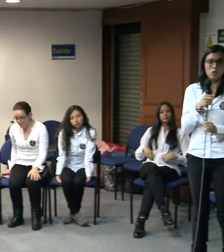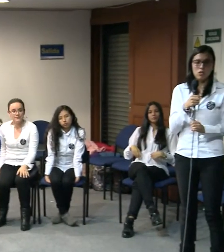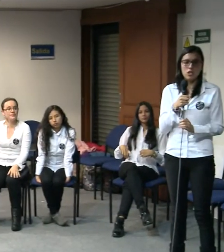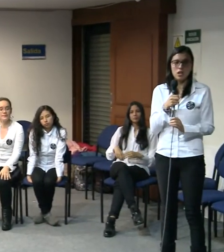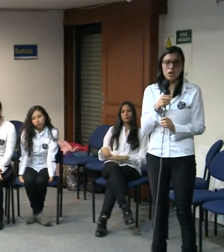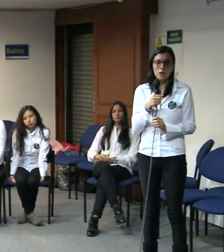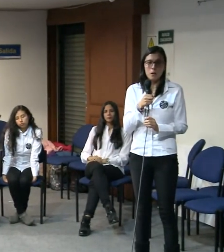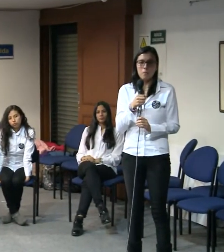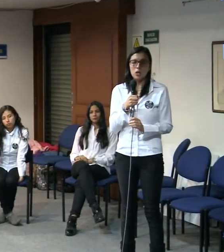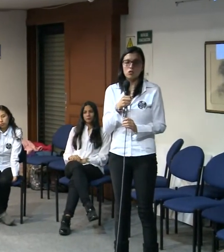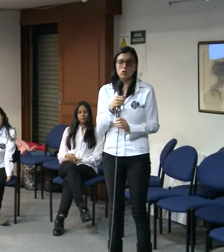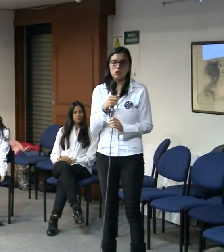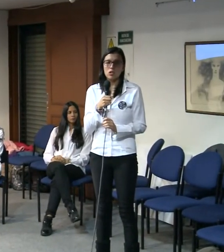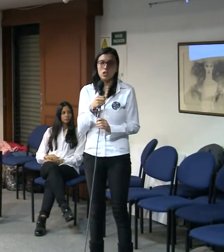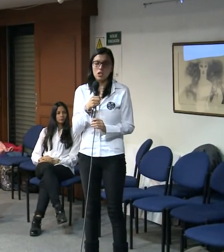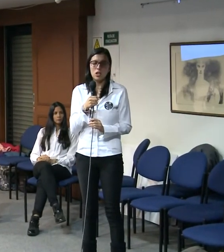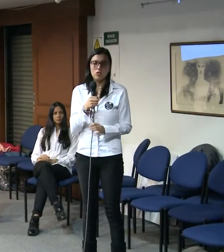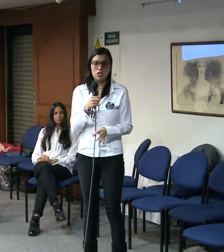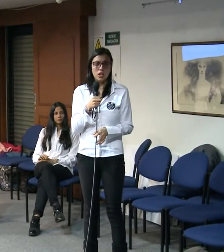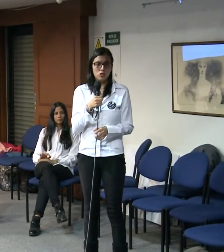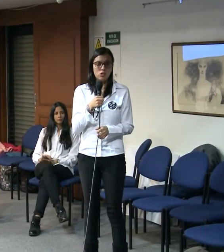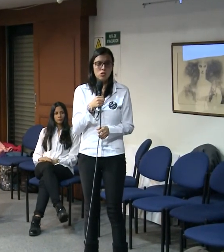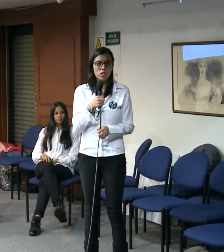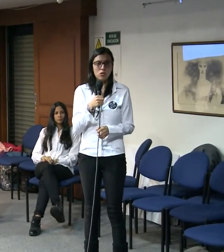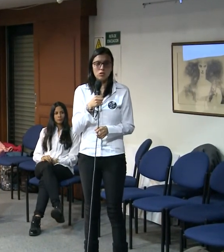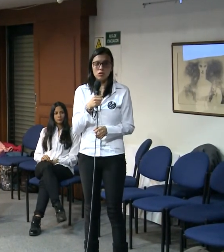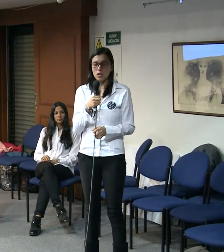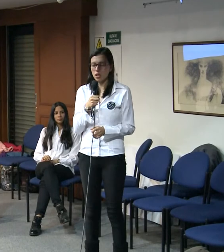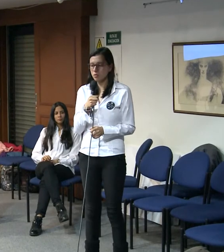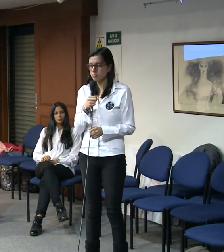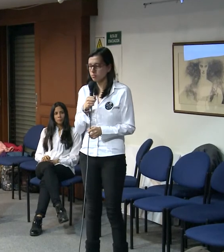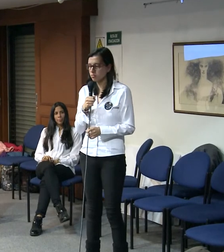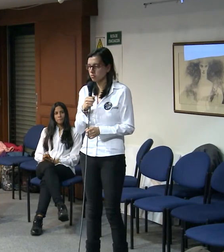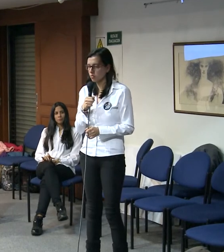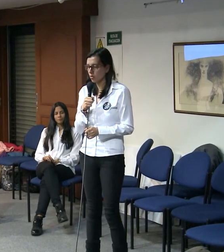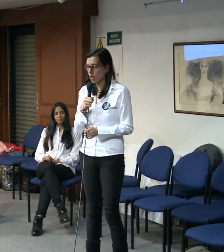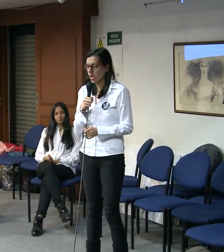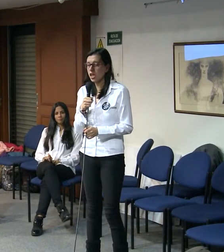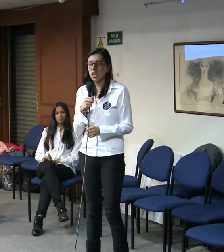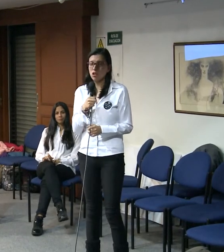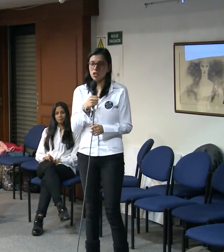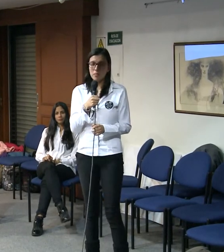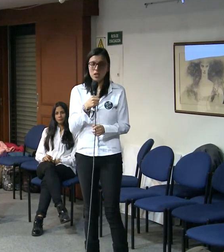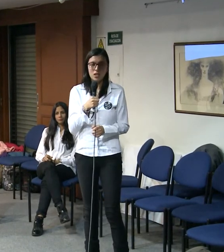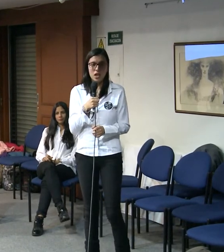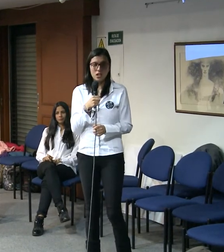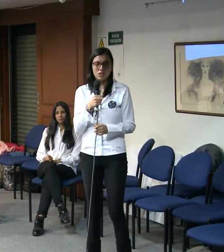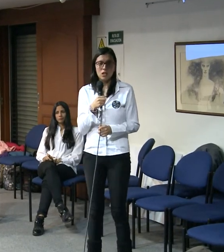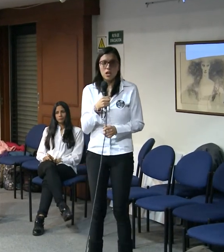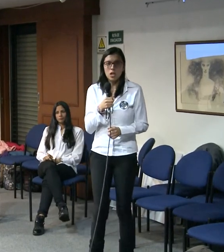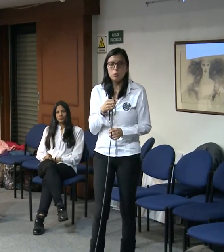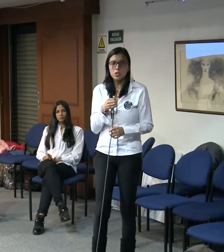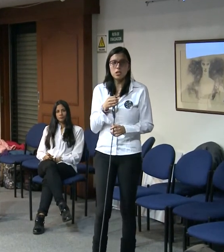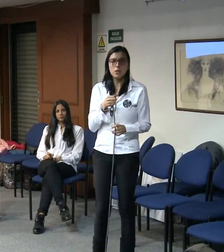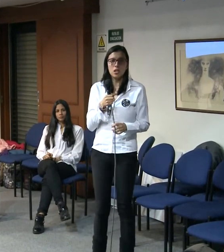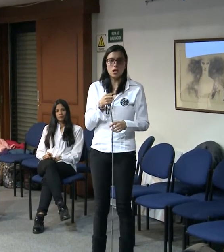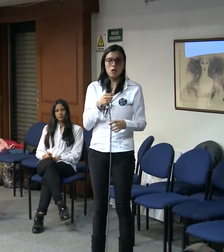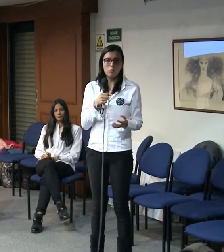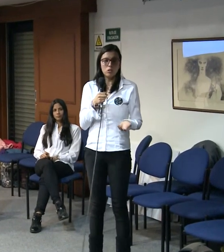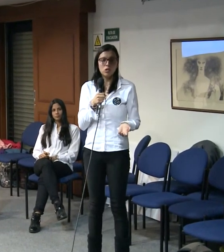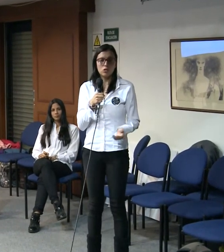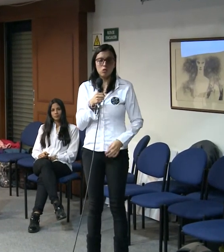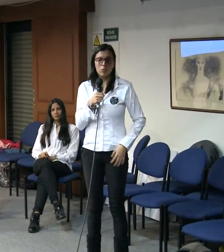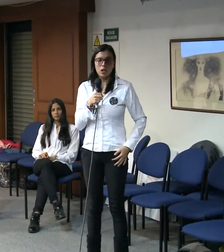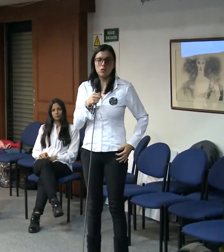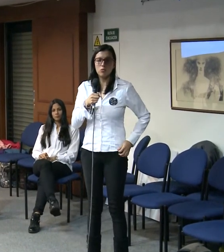física, biología, pero otros son ingenieros electrónicos, ingenieros ambientales, y pues también era